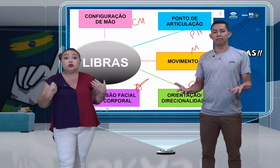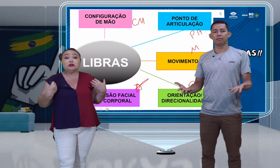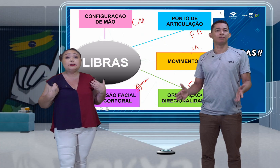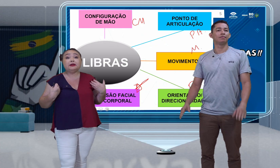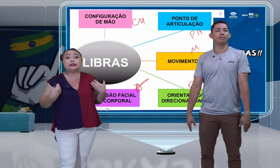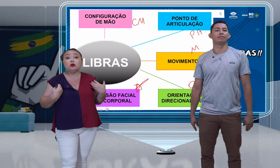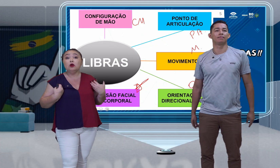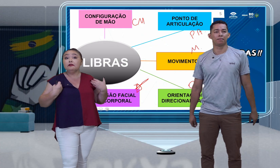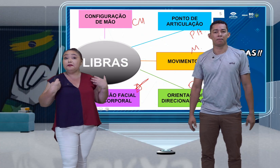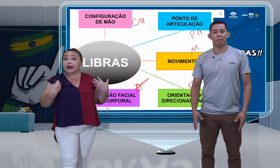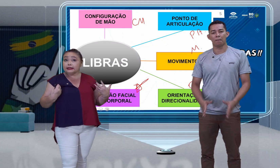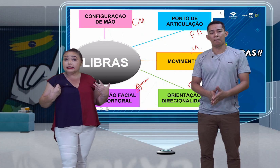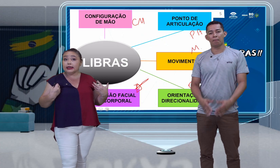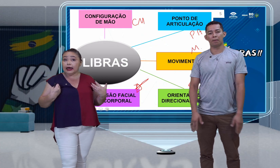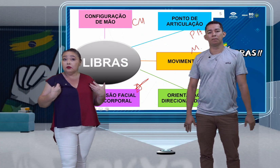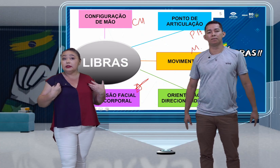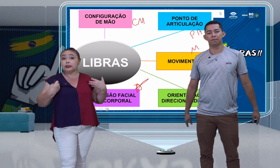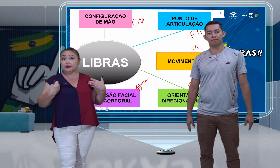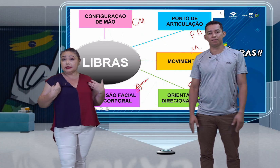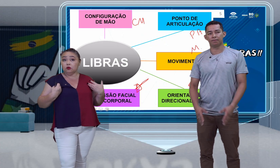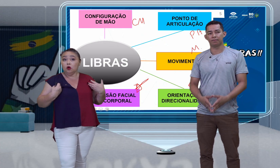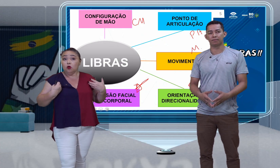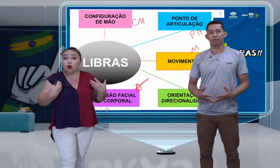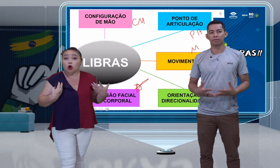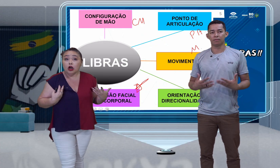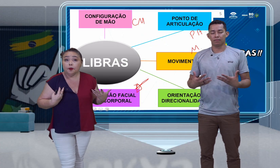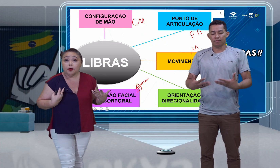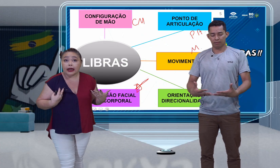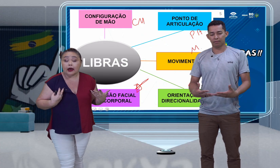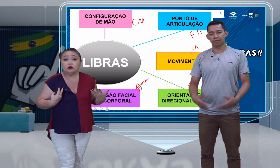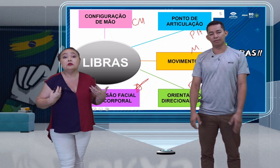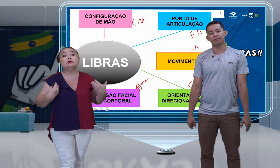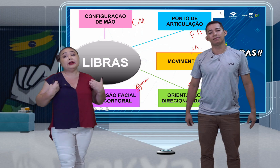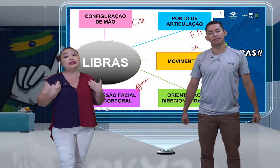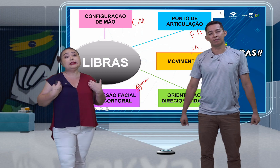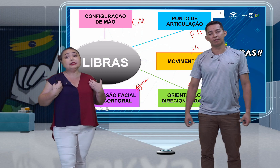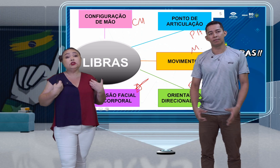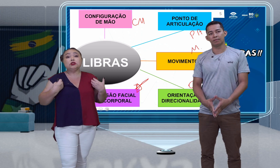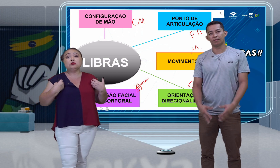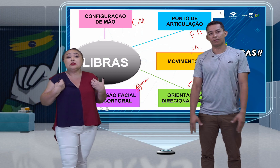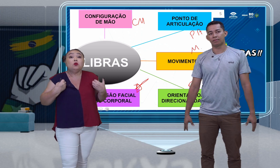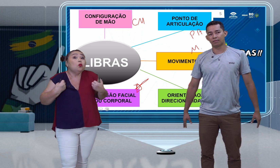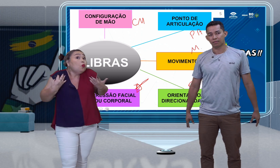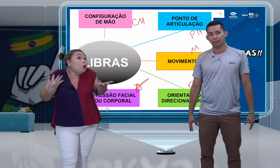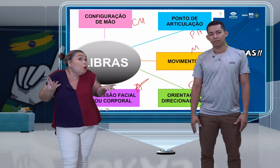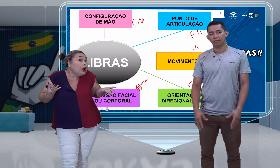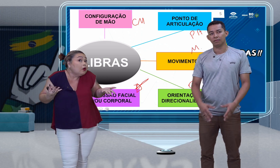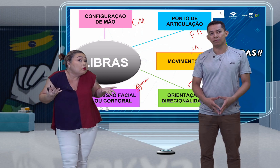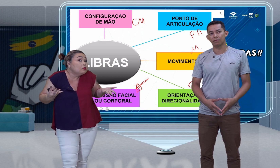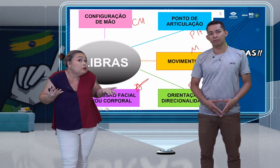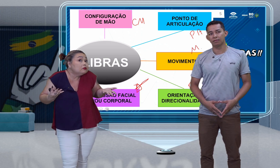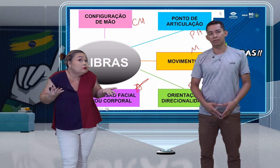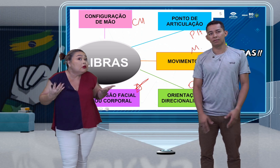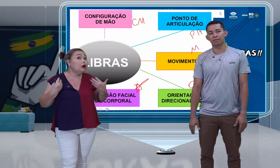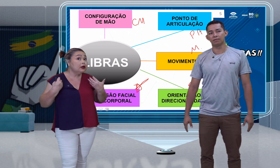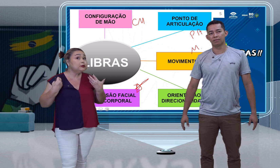da expressão facial e da expressão corporal para dar sentido. Então, qual? Olha a